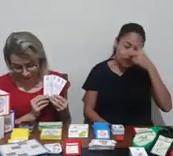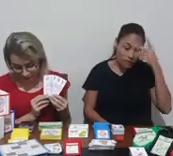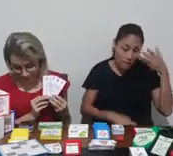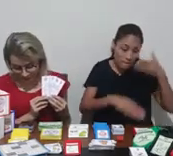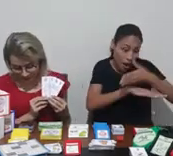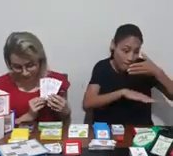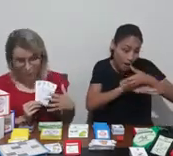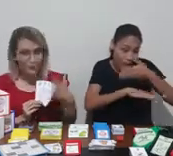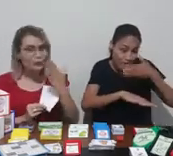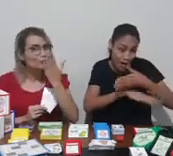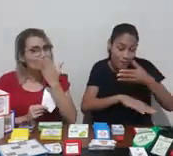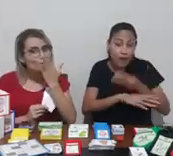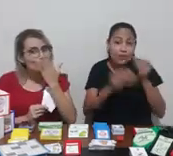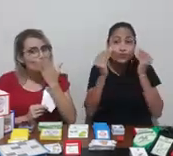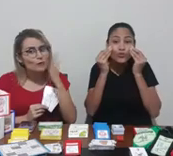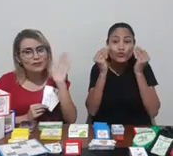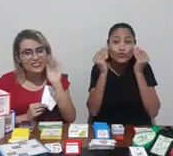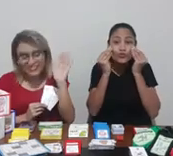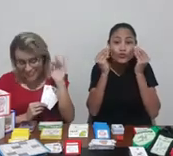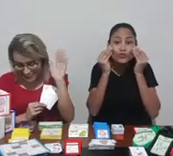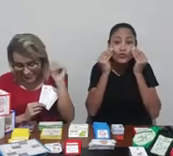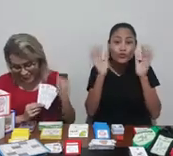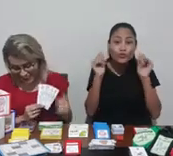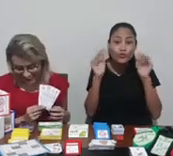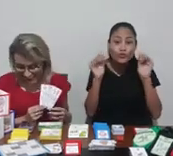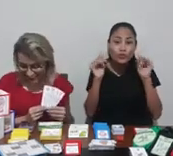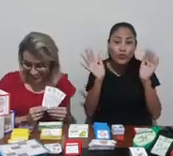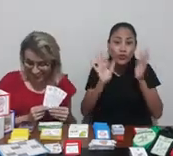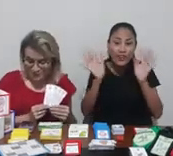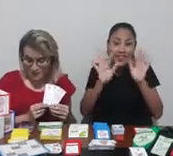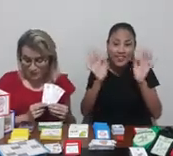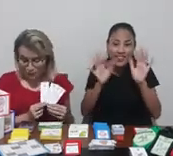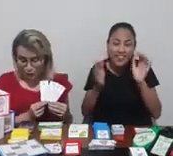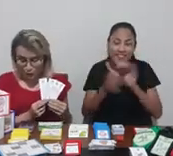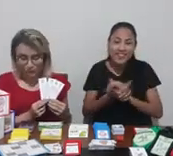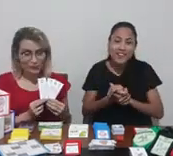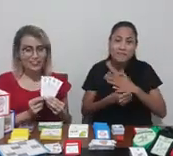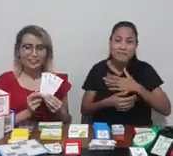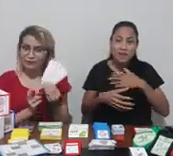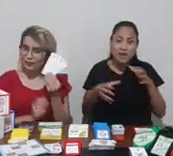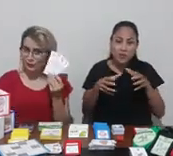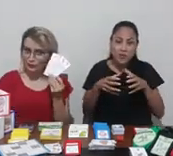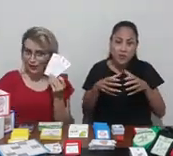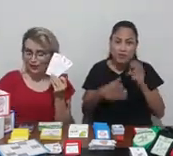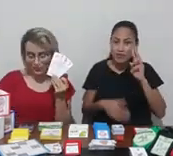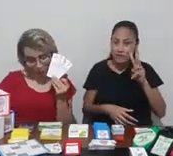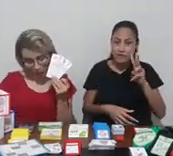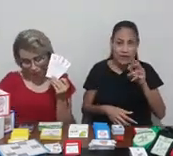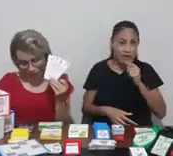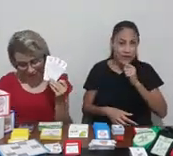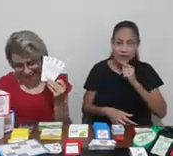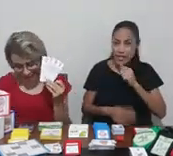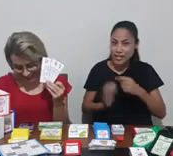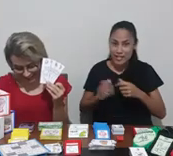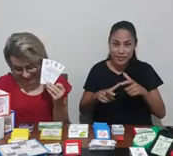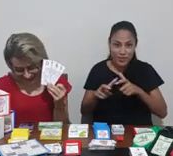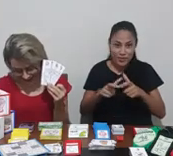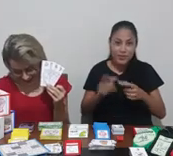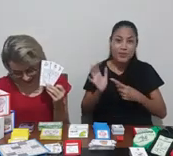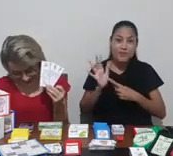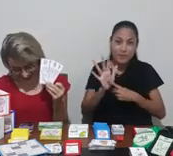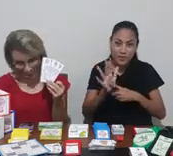de aluna. Beijo, meninas queridas. Minha turma, vocês nem viram esse jogo ainda, eu já estou mostrando a galera